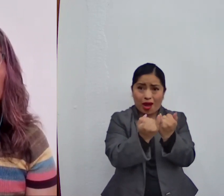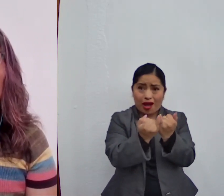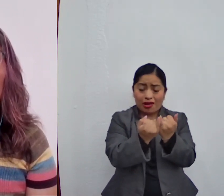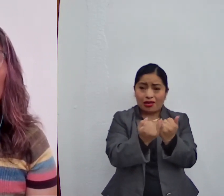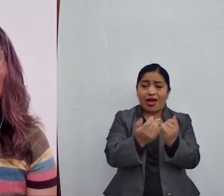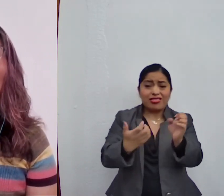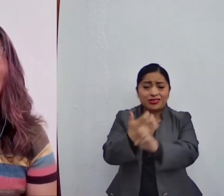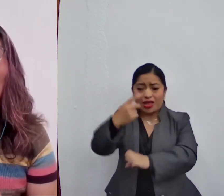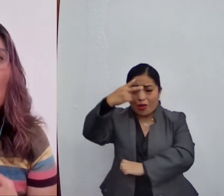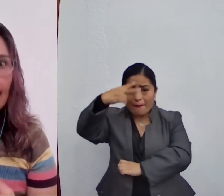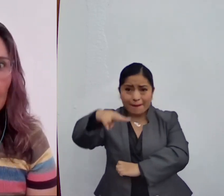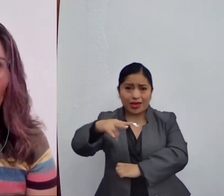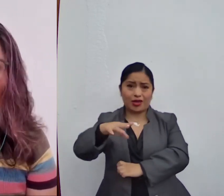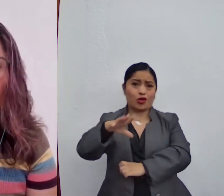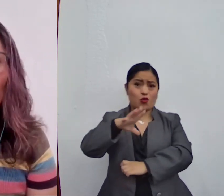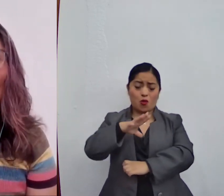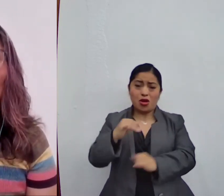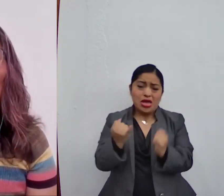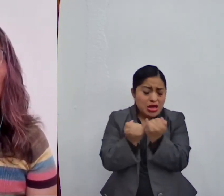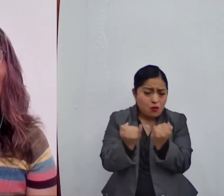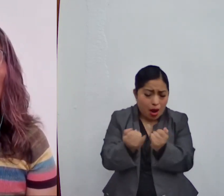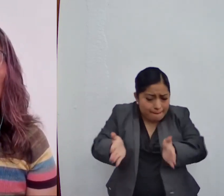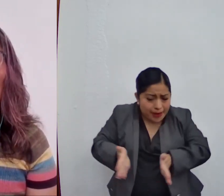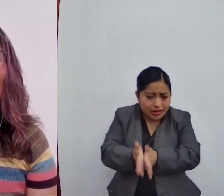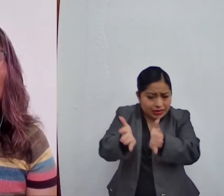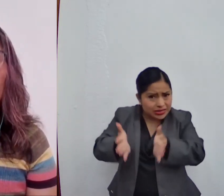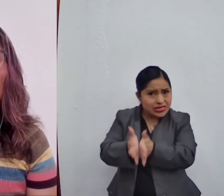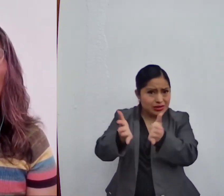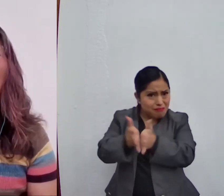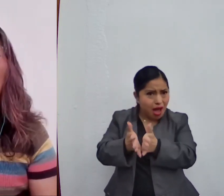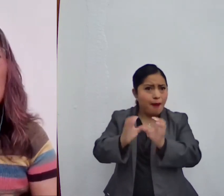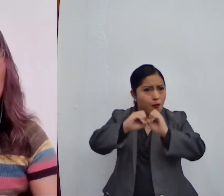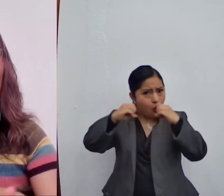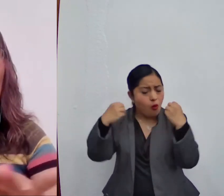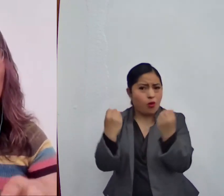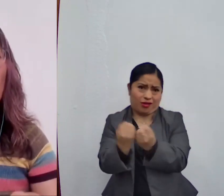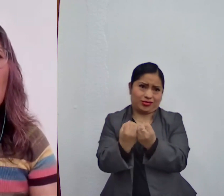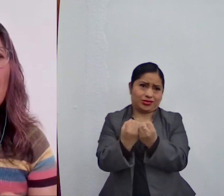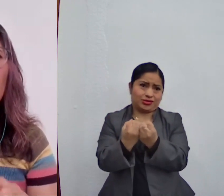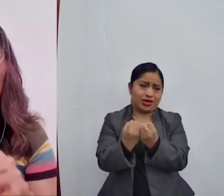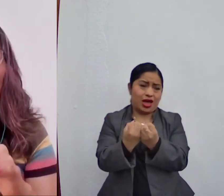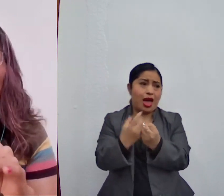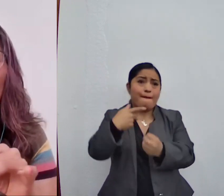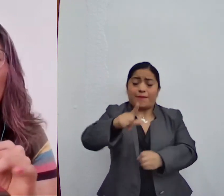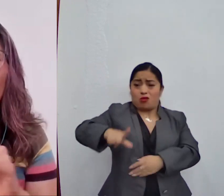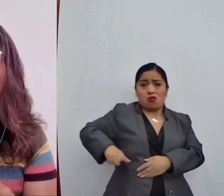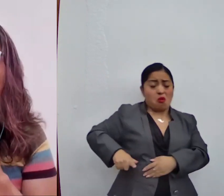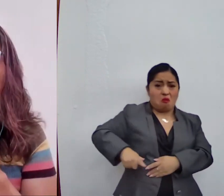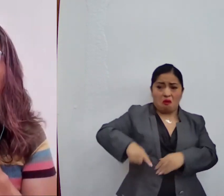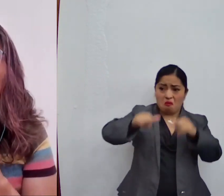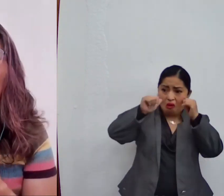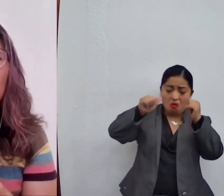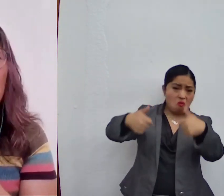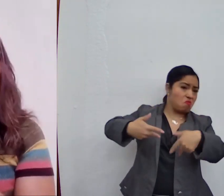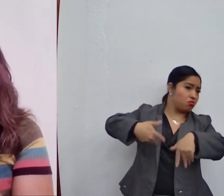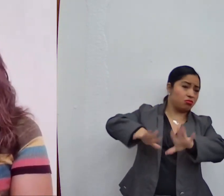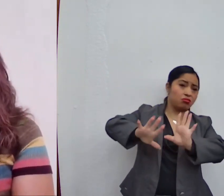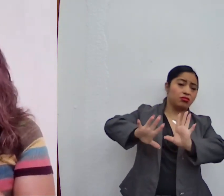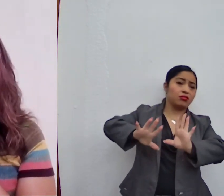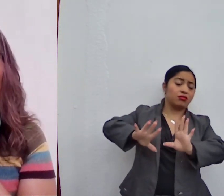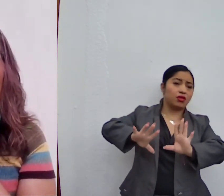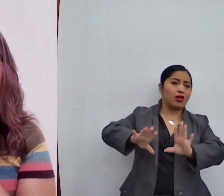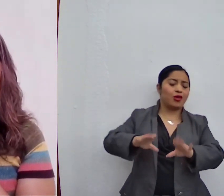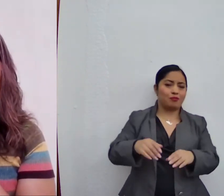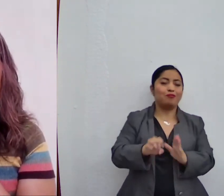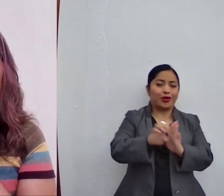estar participando activamente con todo esto que les estoy comentando. Y a lo mejor alguien por ahí podría decir, esta